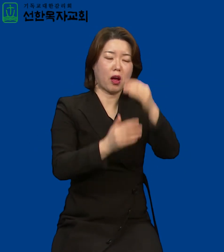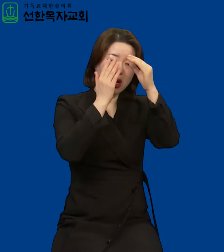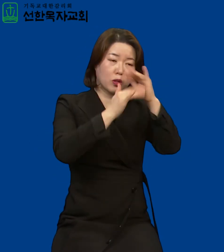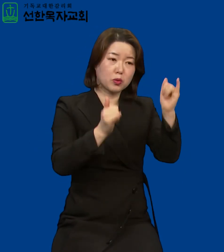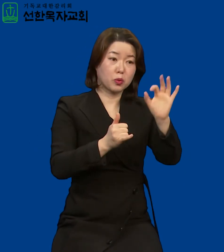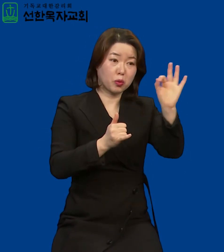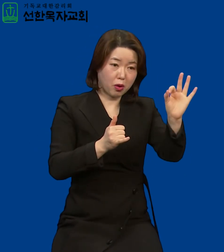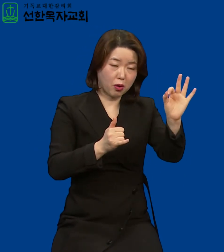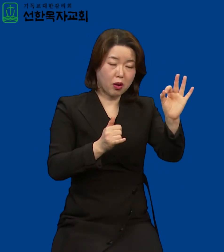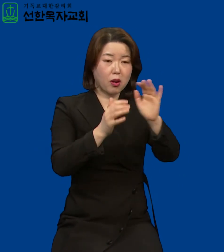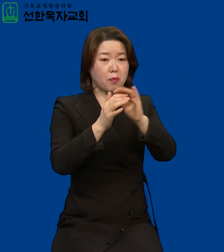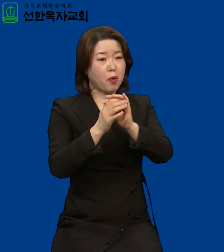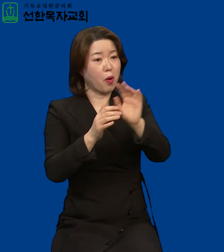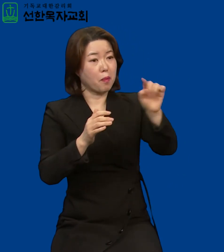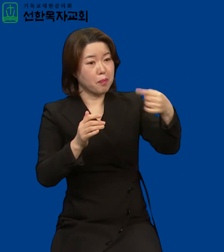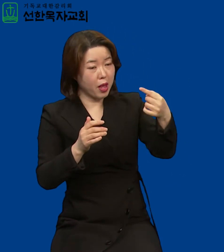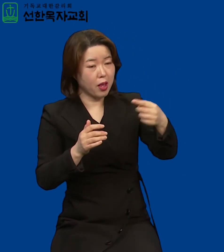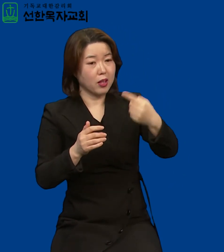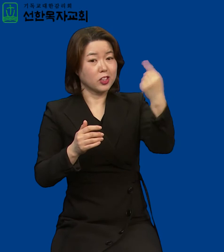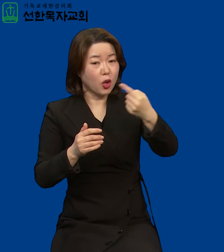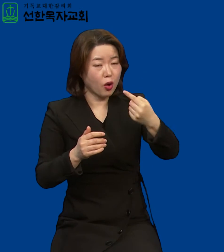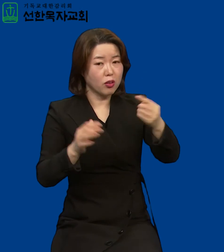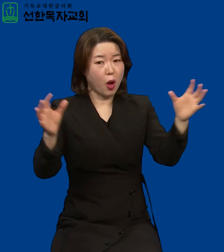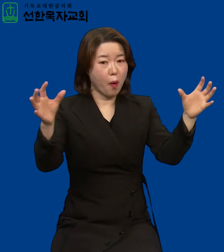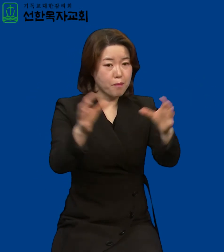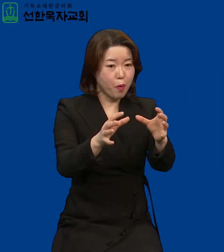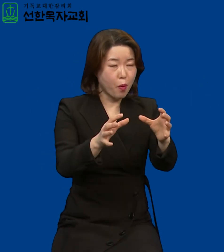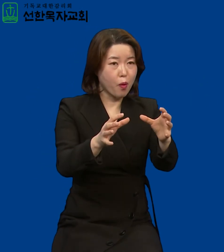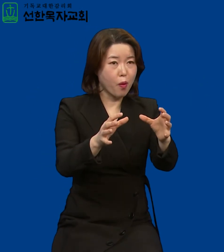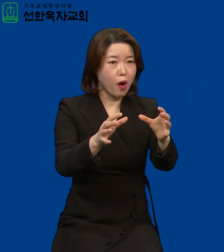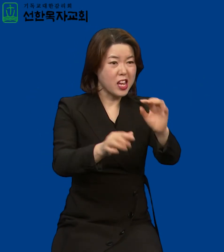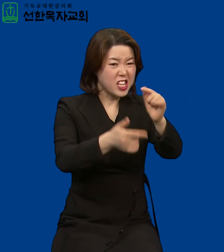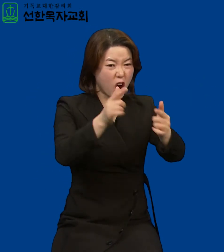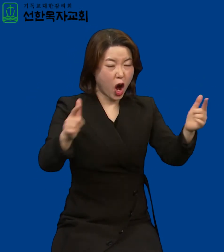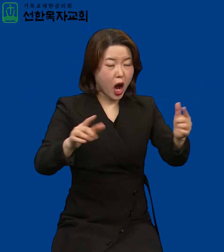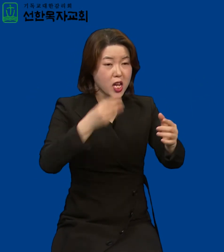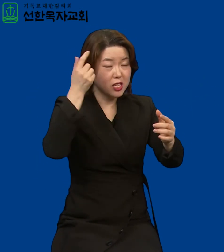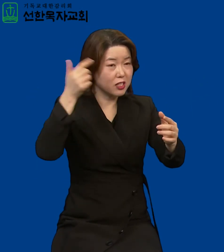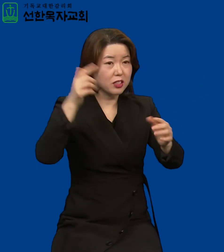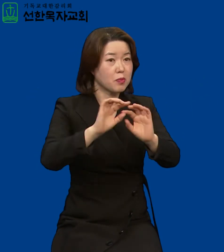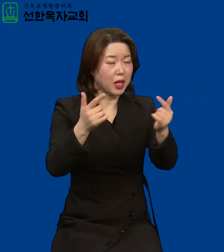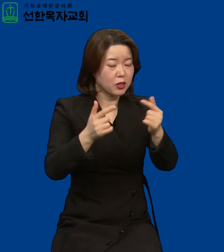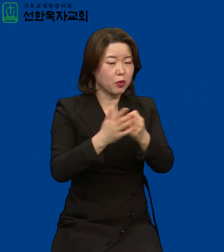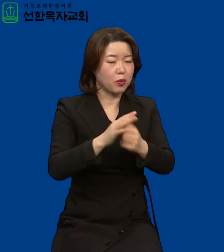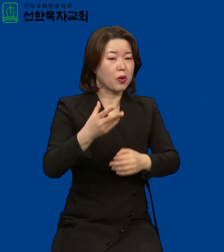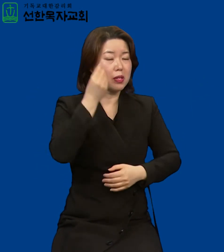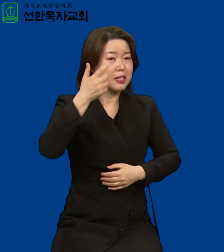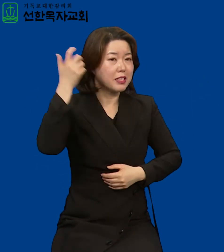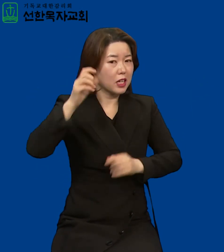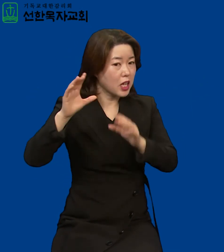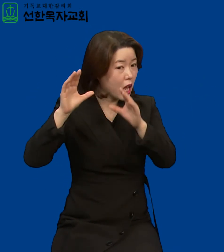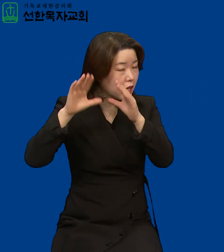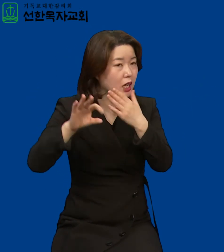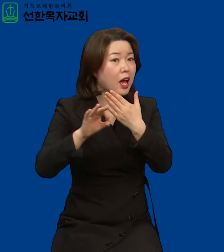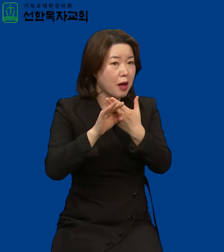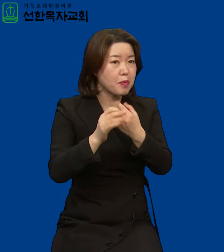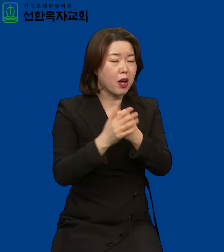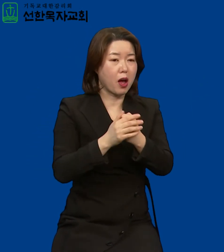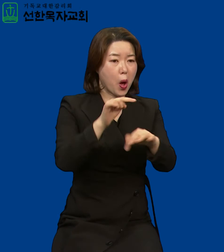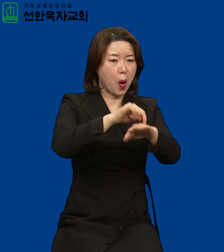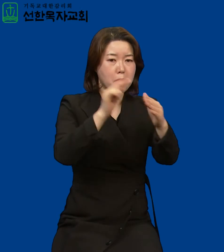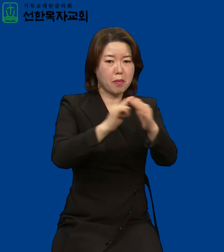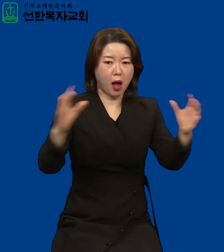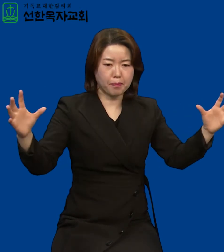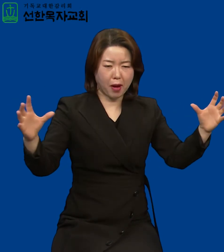100명이 모이든 1000명이 모이든 그들이 다 성령님께 귀를 기울이면 마음이